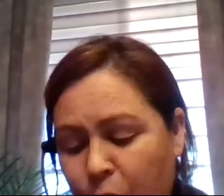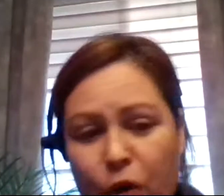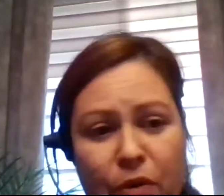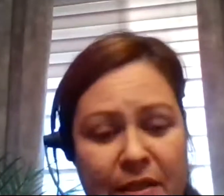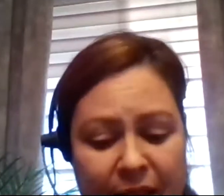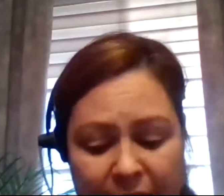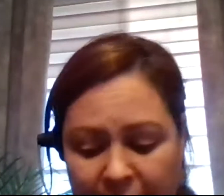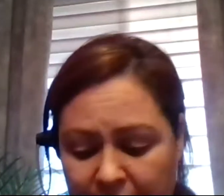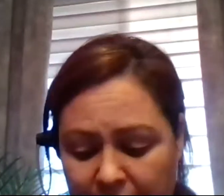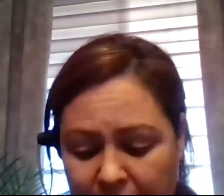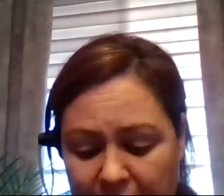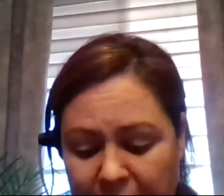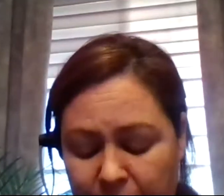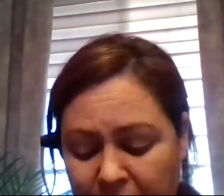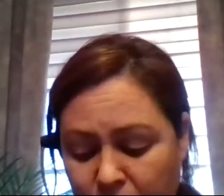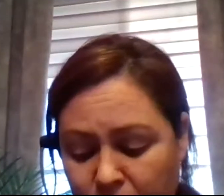Y bueno, pues